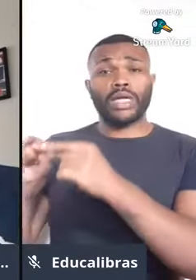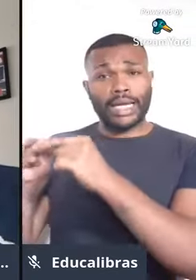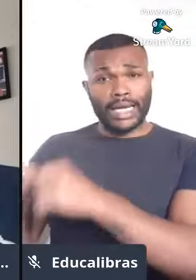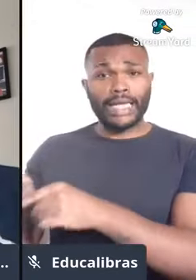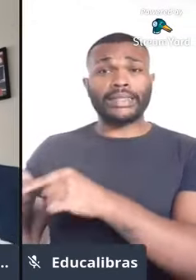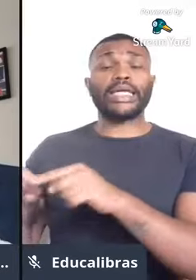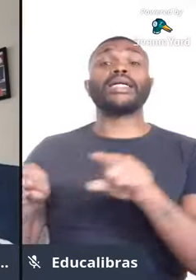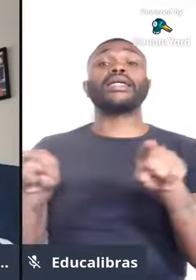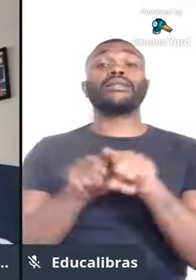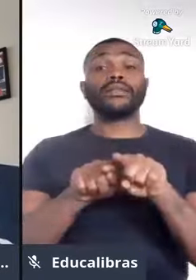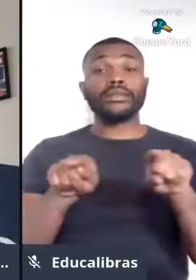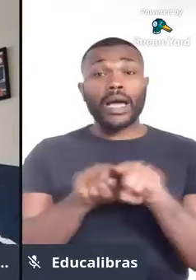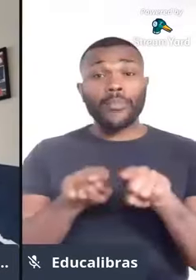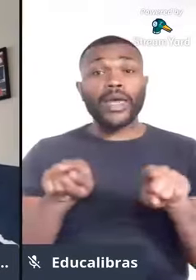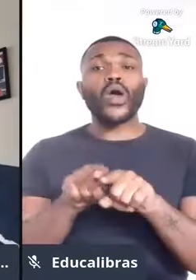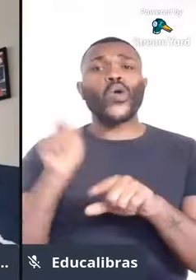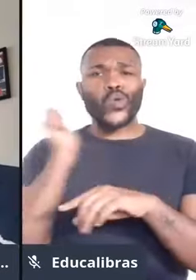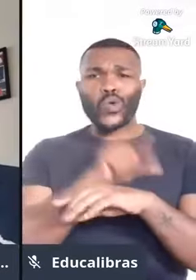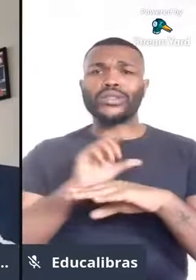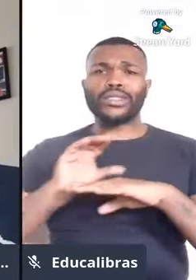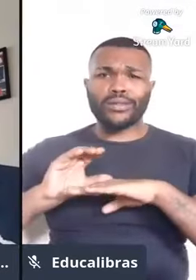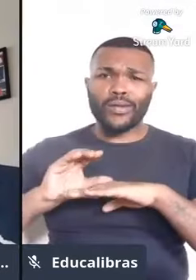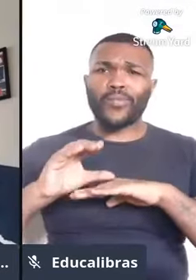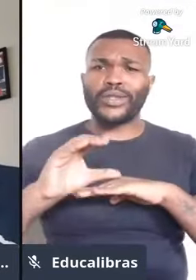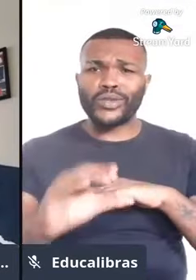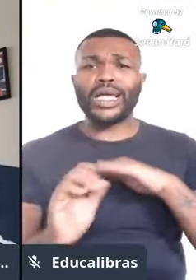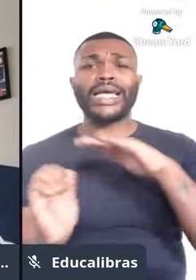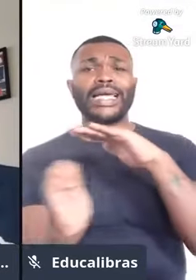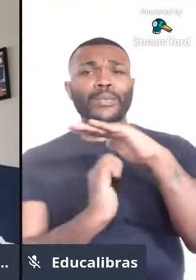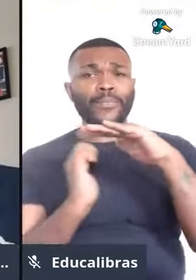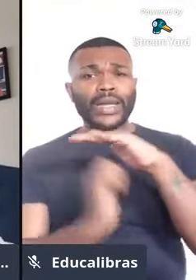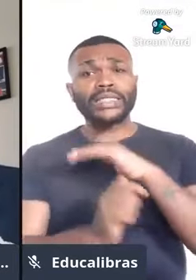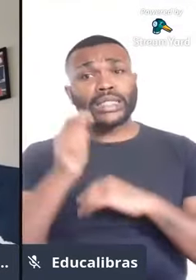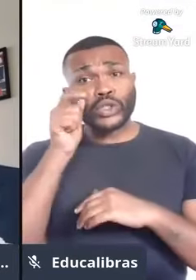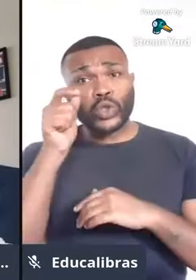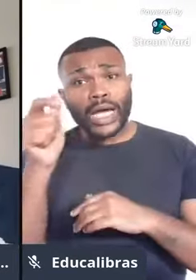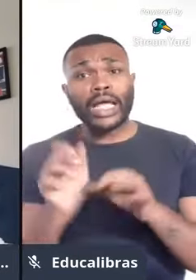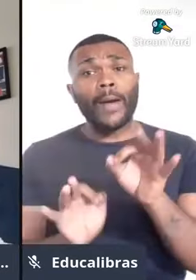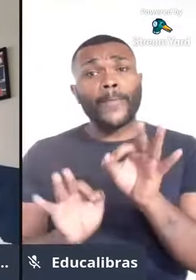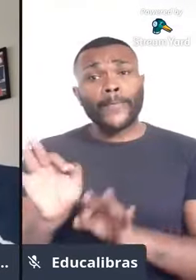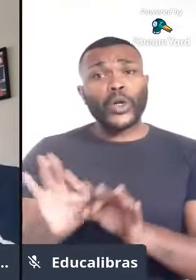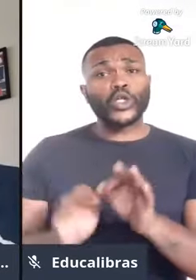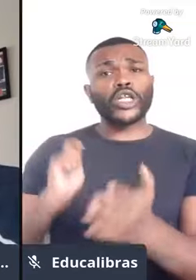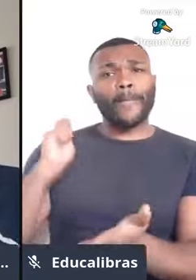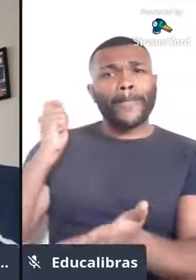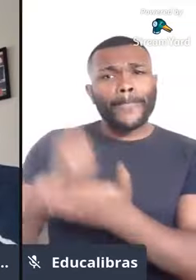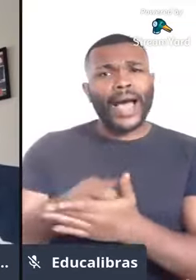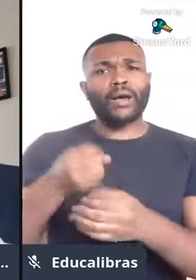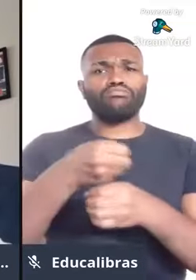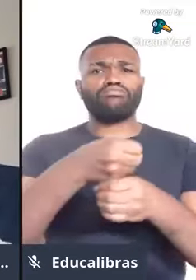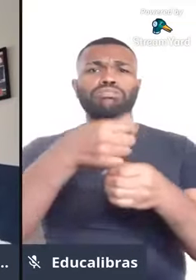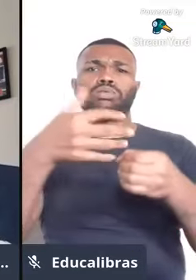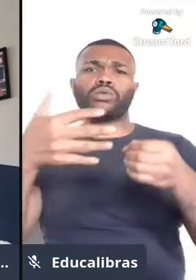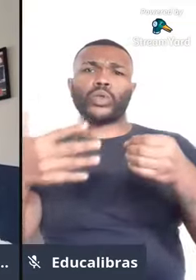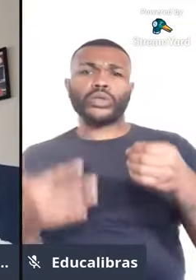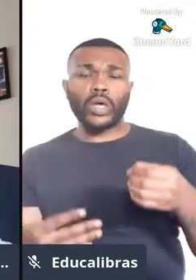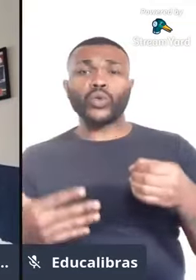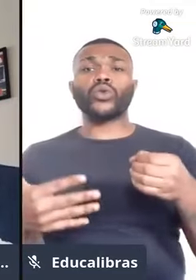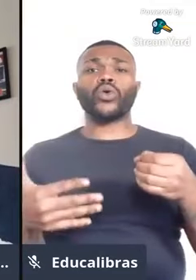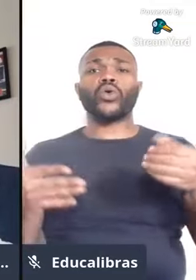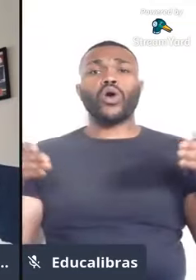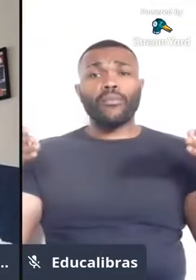também patrocinadores, empresas interessadas em bancar projetos de conteúdo que tratem especificamente do universo